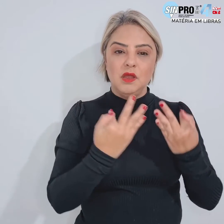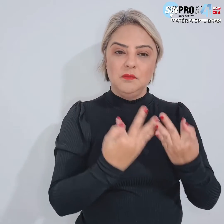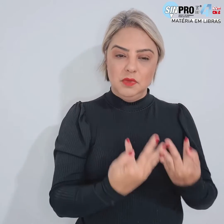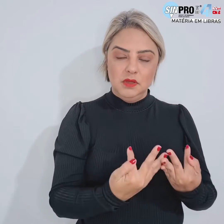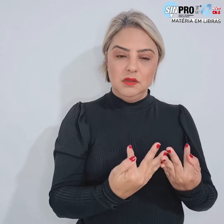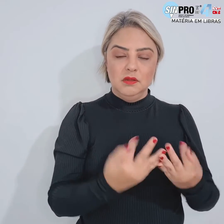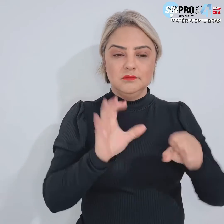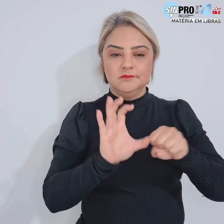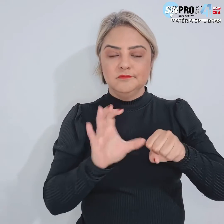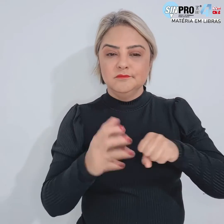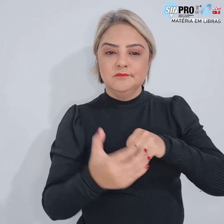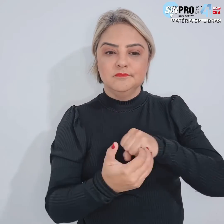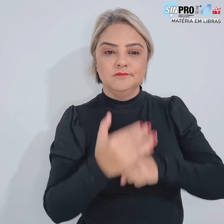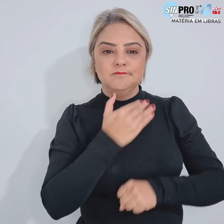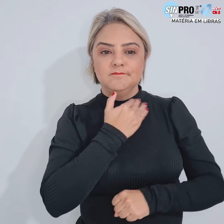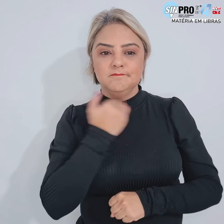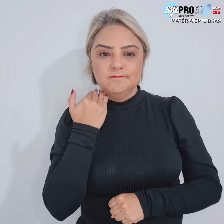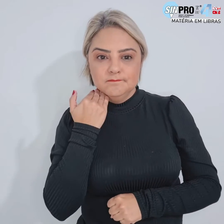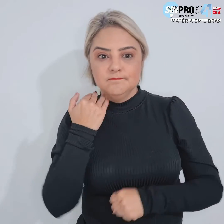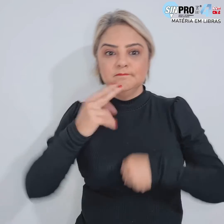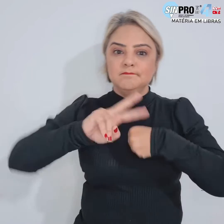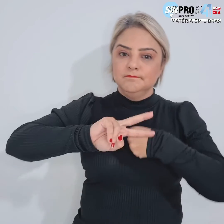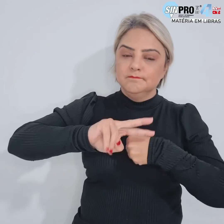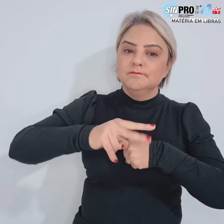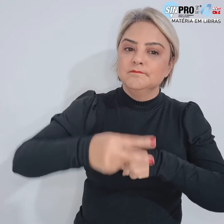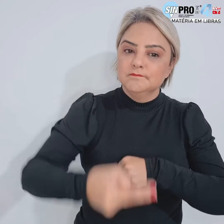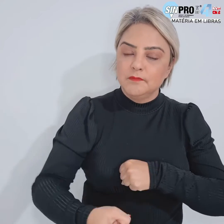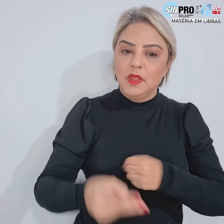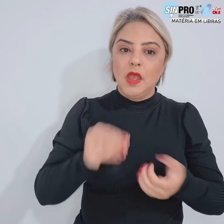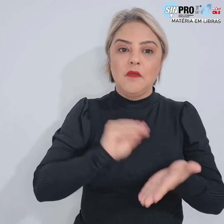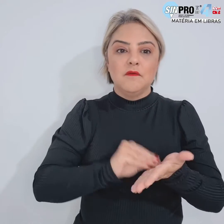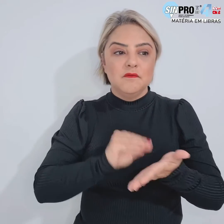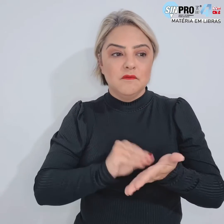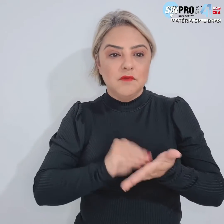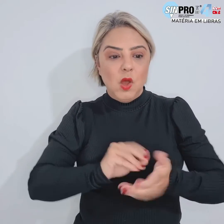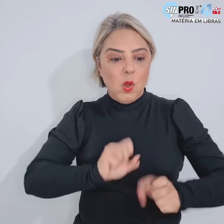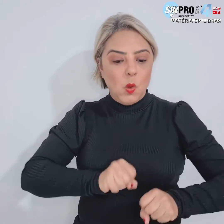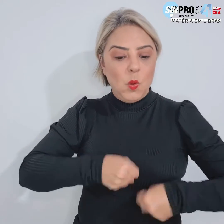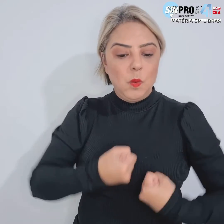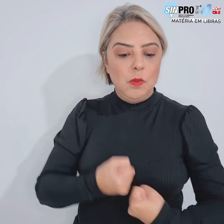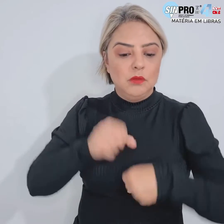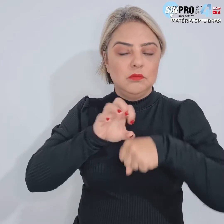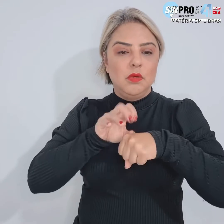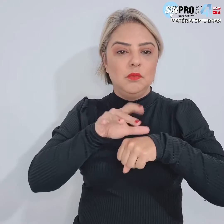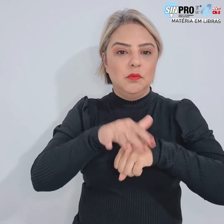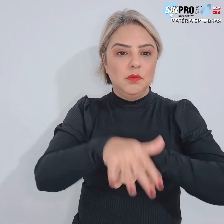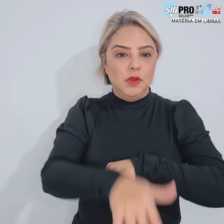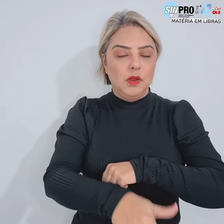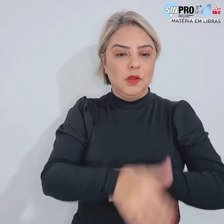Covid-19, em consequência da falta de combate à pandemia pelo governo eleito